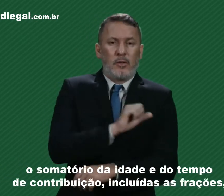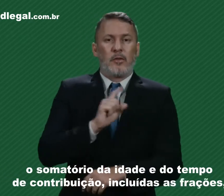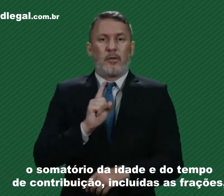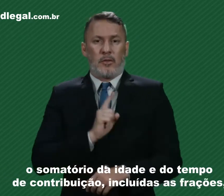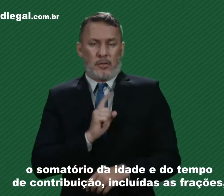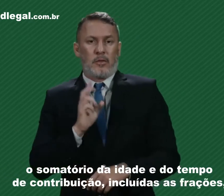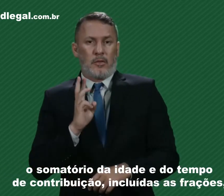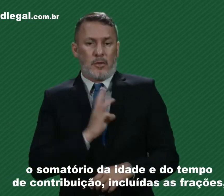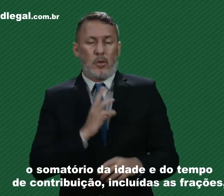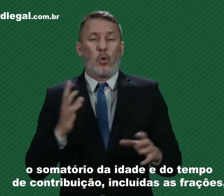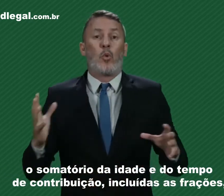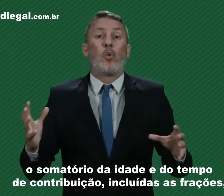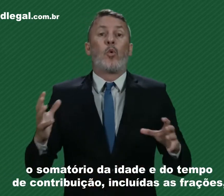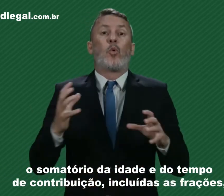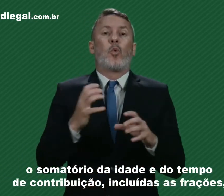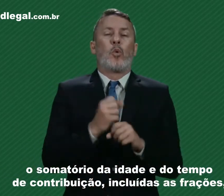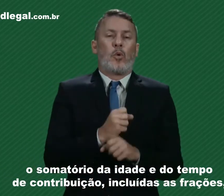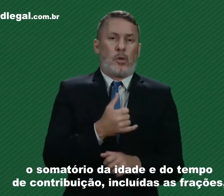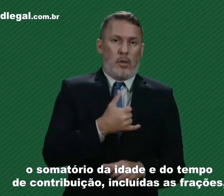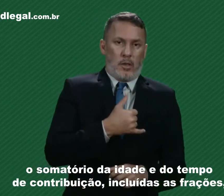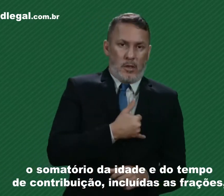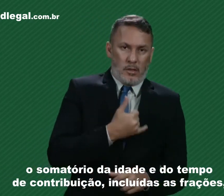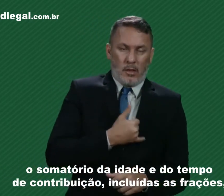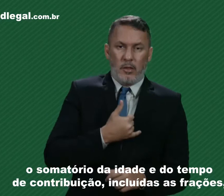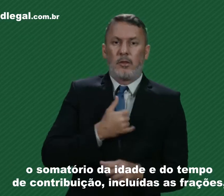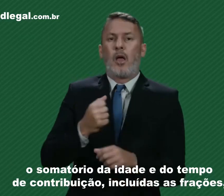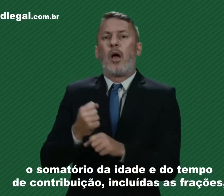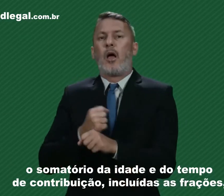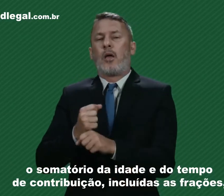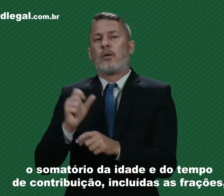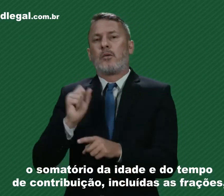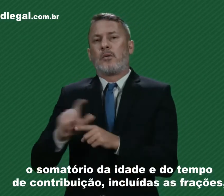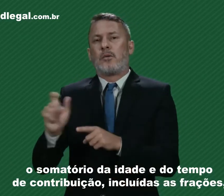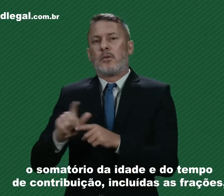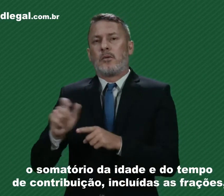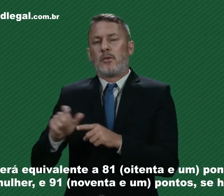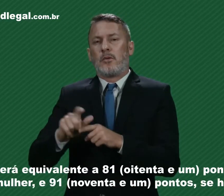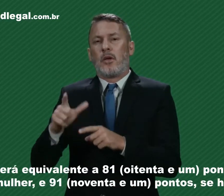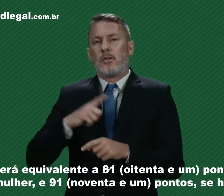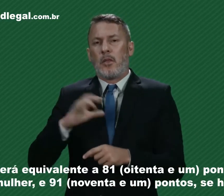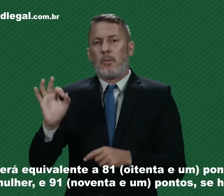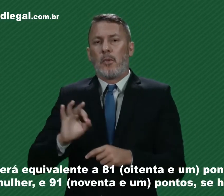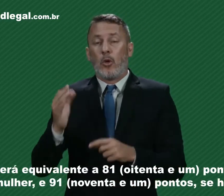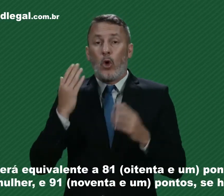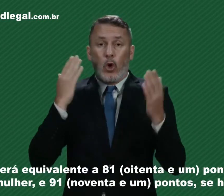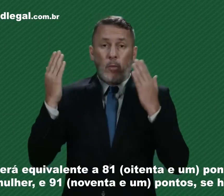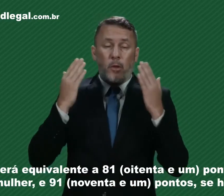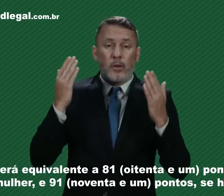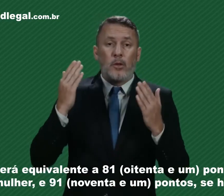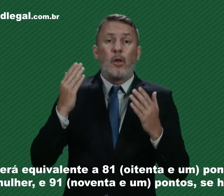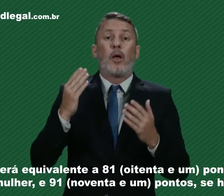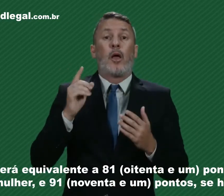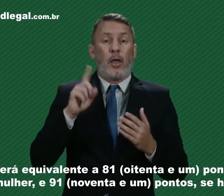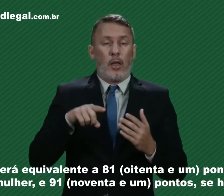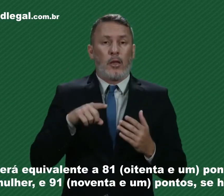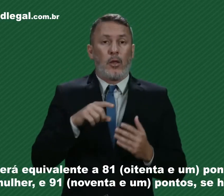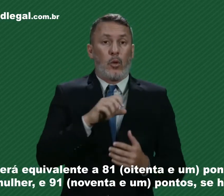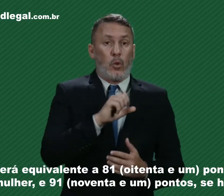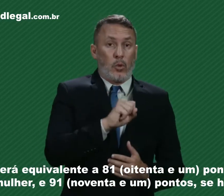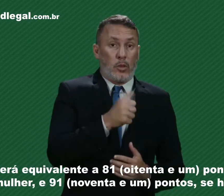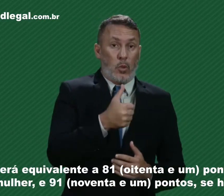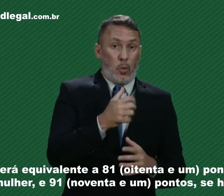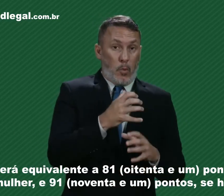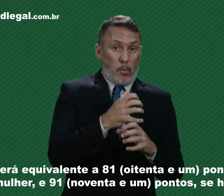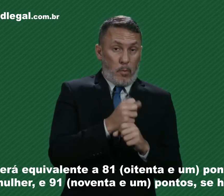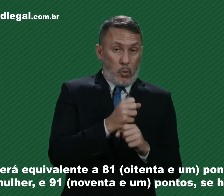médio, o somatório da idade e o tempo de contribuição, incluídas as frações, será equivalente a 81